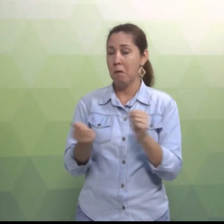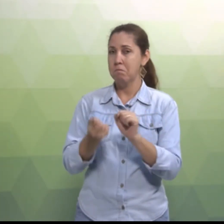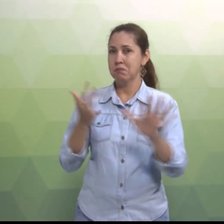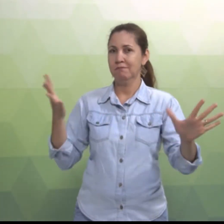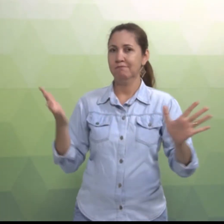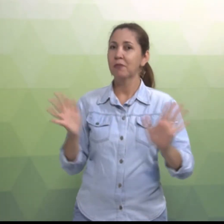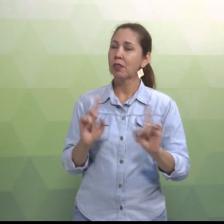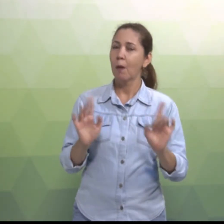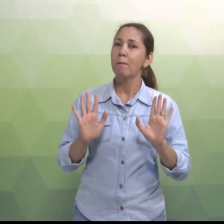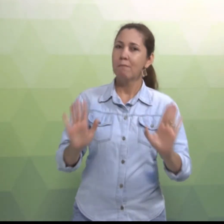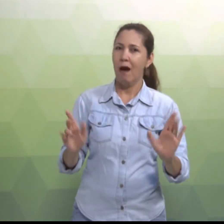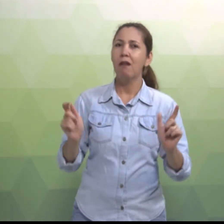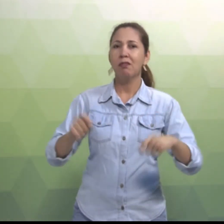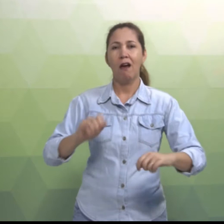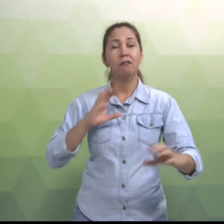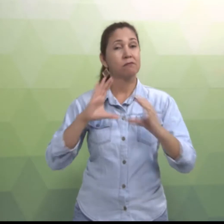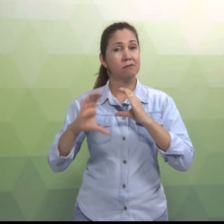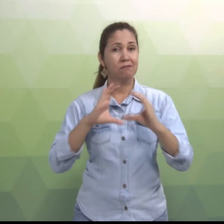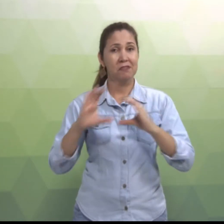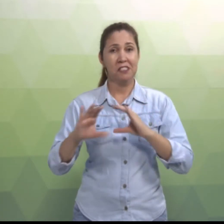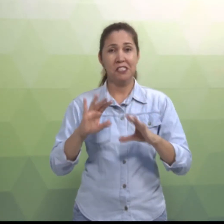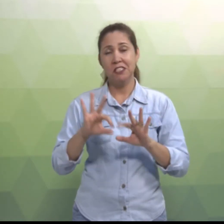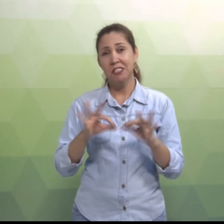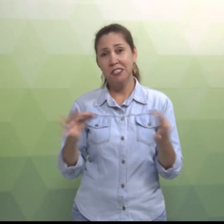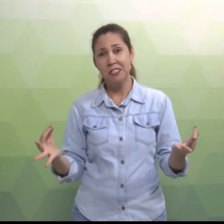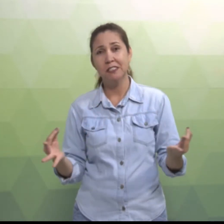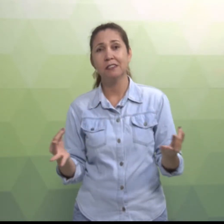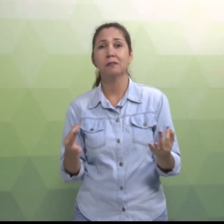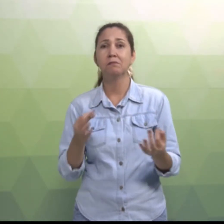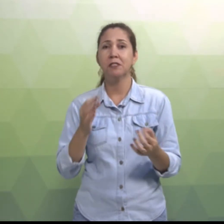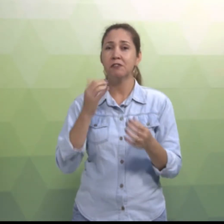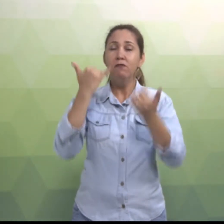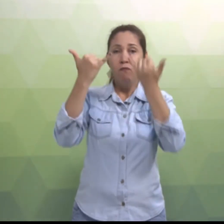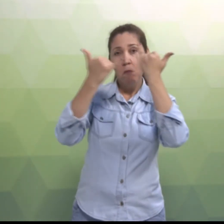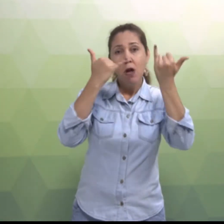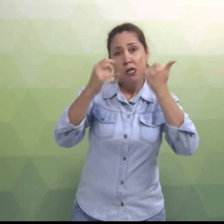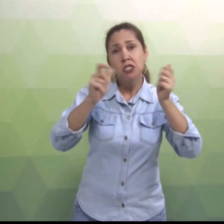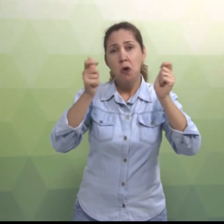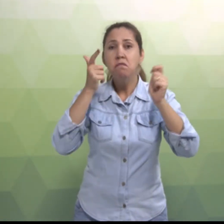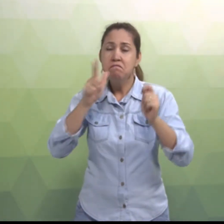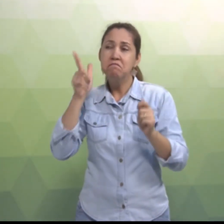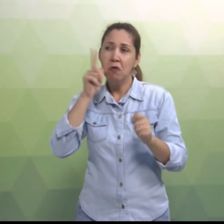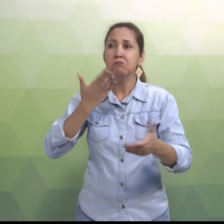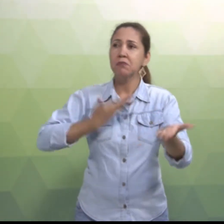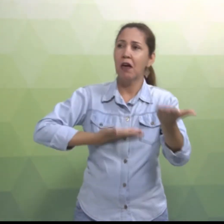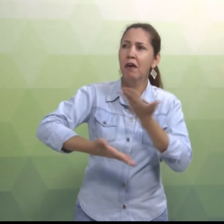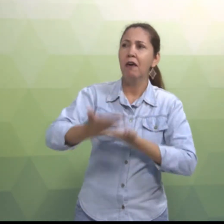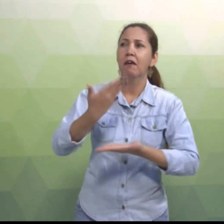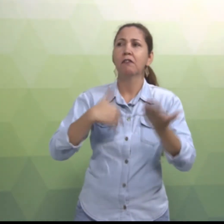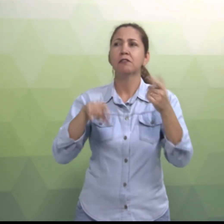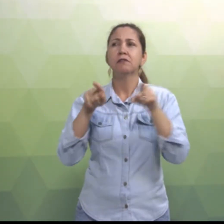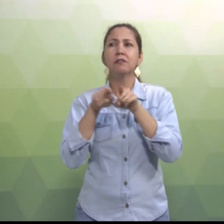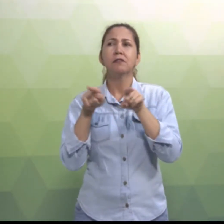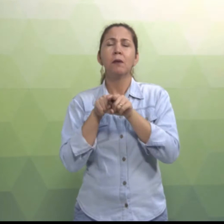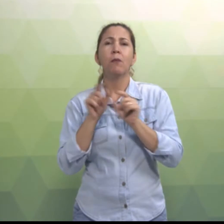simples, ainda não é com proficiência. É uma forma mais básica, mas ele consegue perceber as informações,